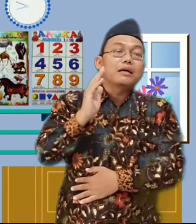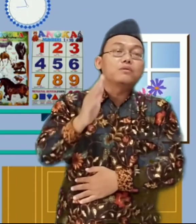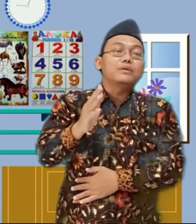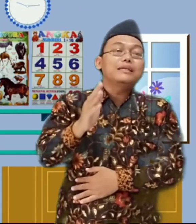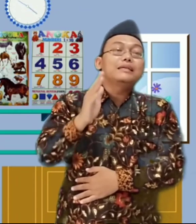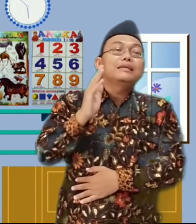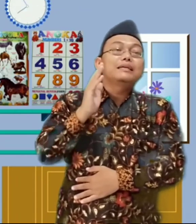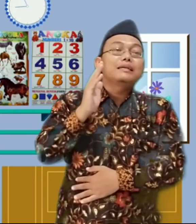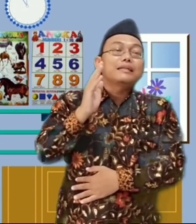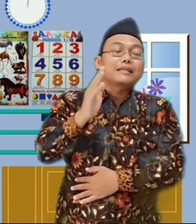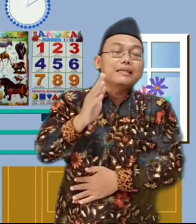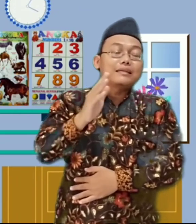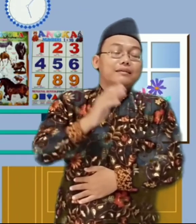melalui link.